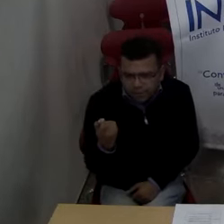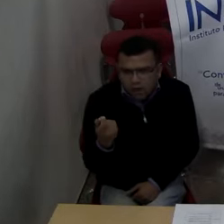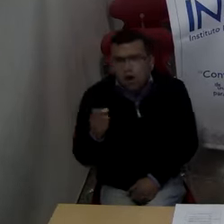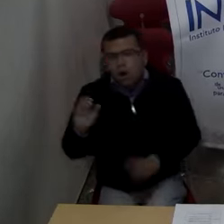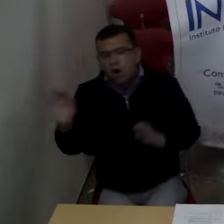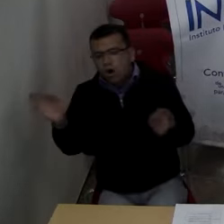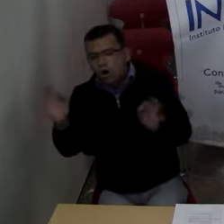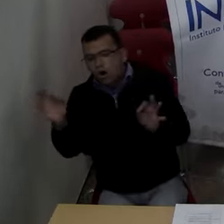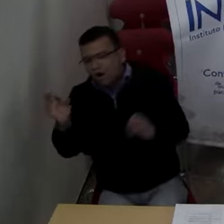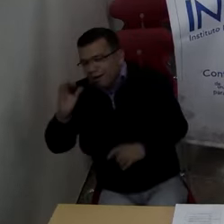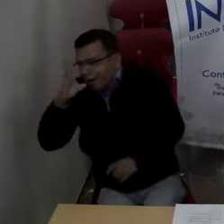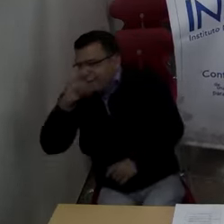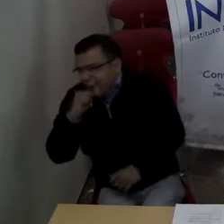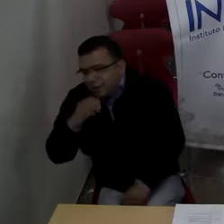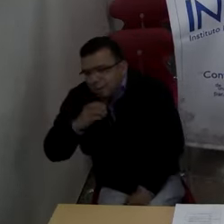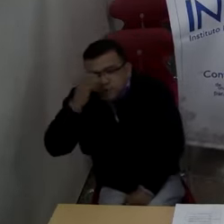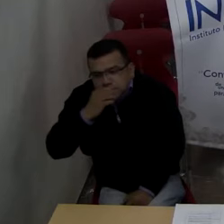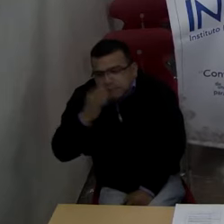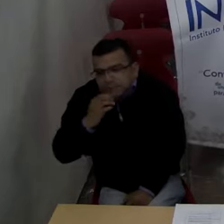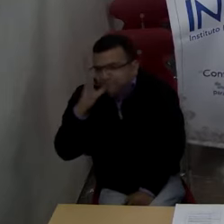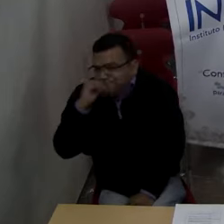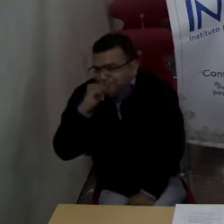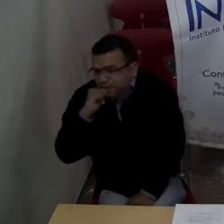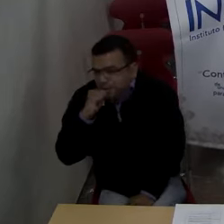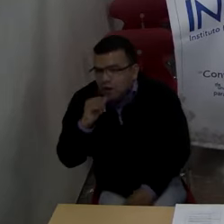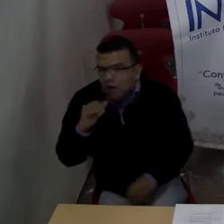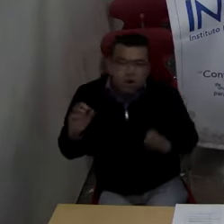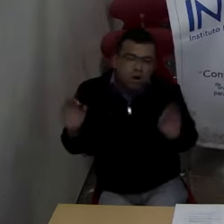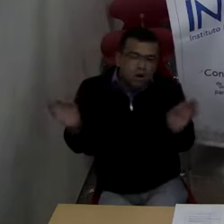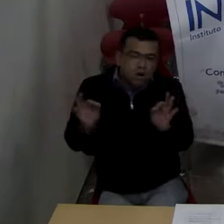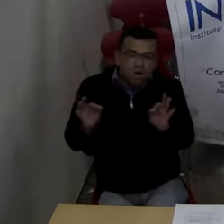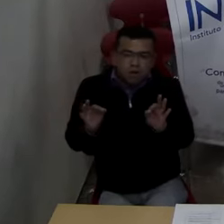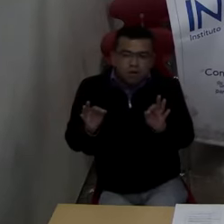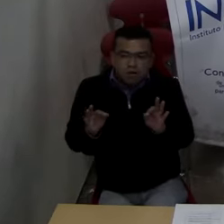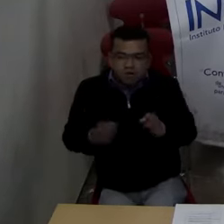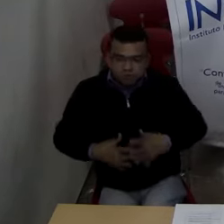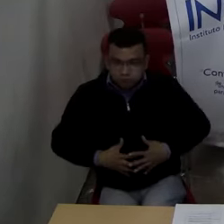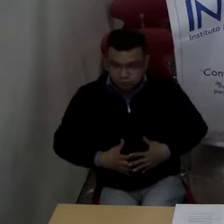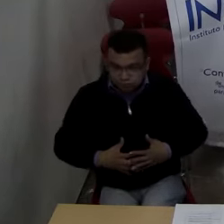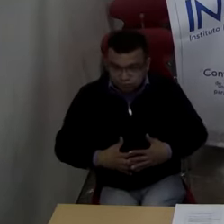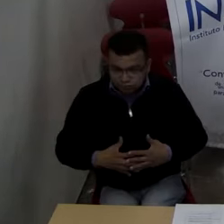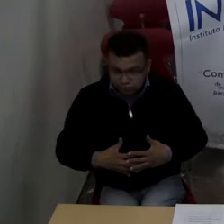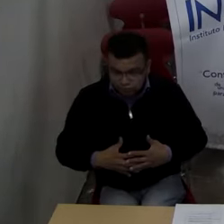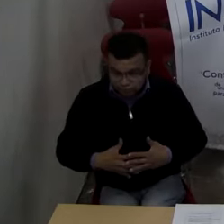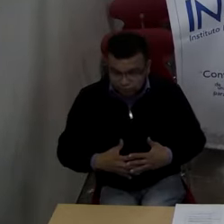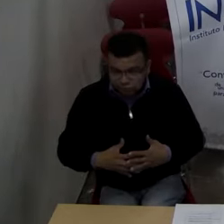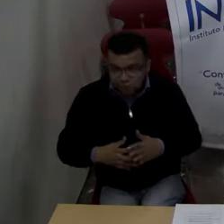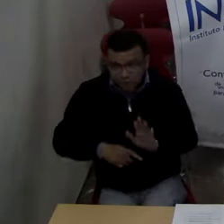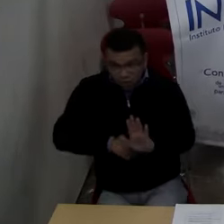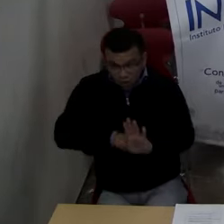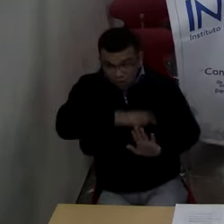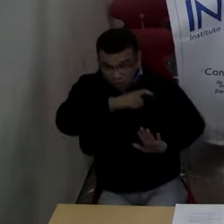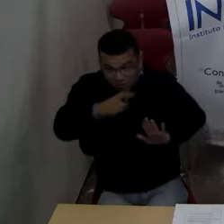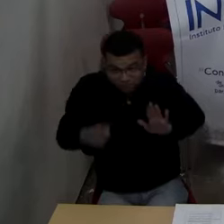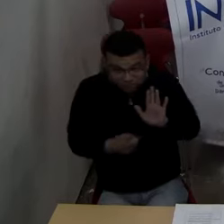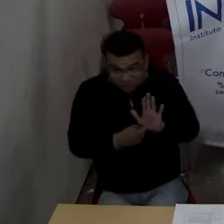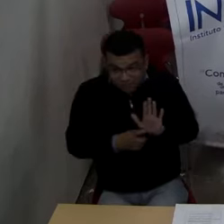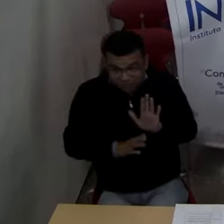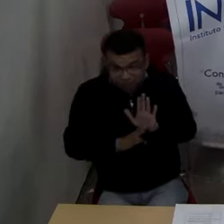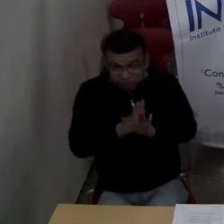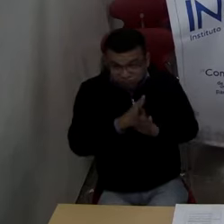desarrollo no completo del bebé, aquellos bebés que nacen hacia el sexto, séptimo,